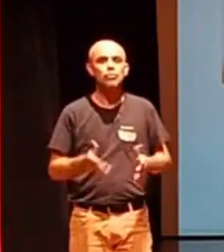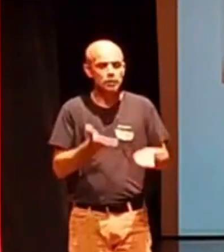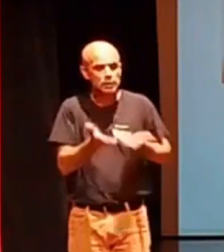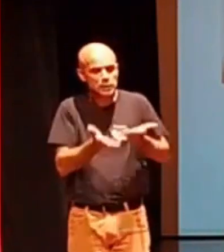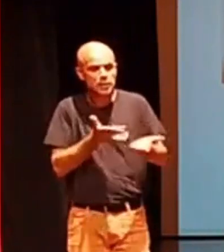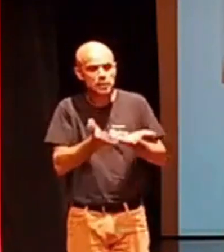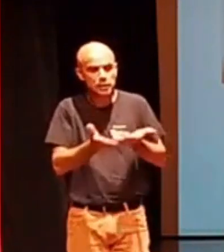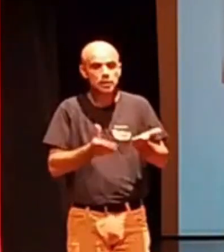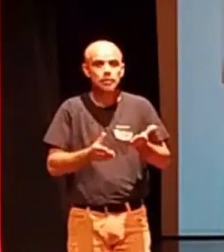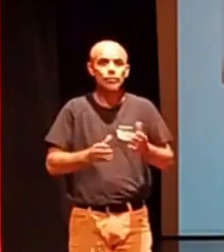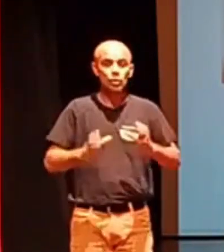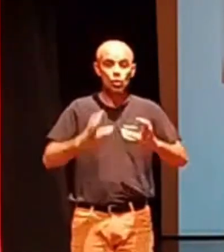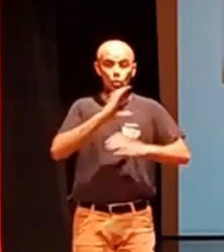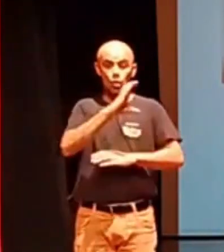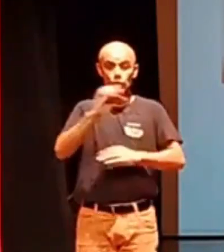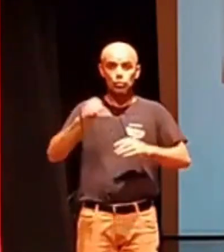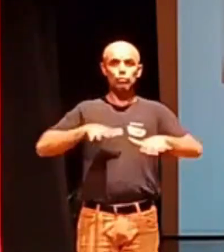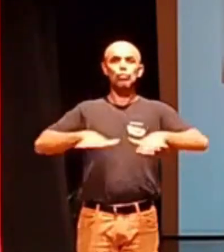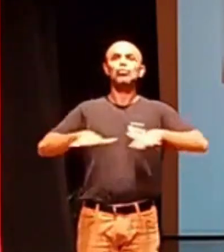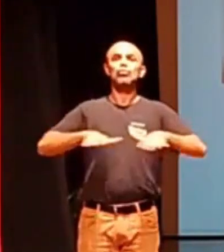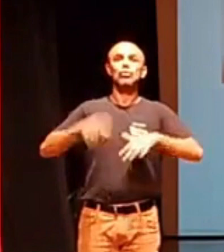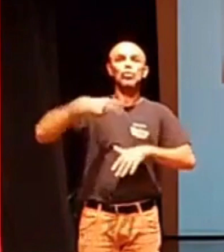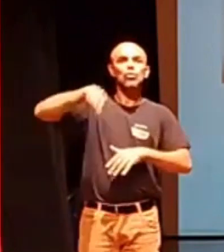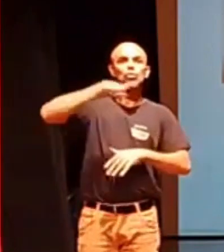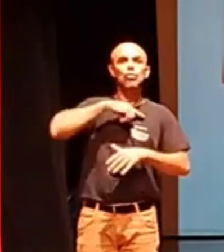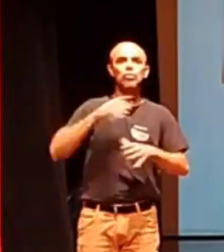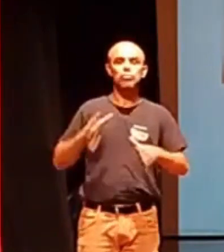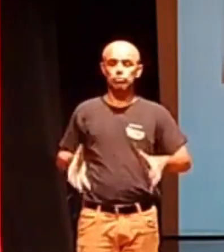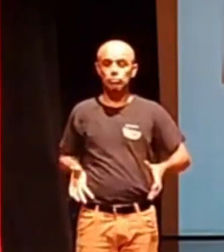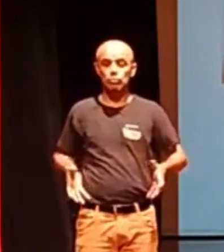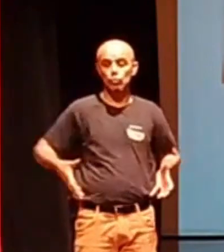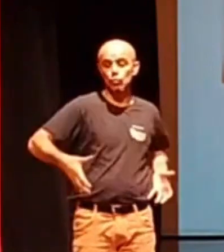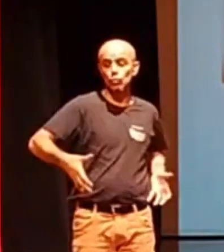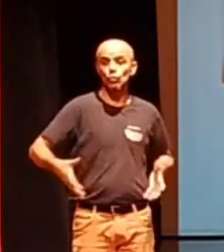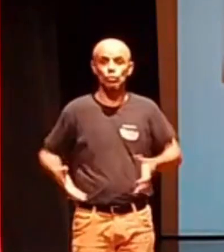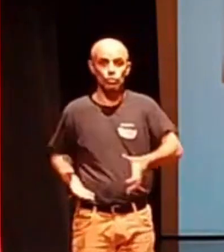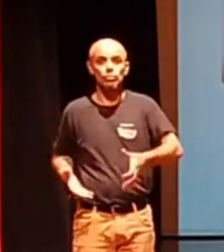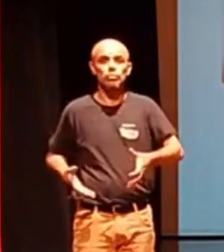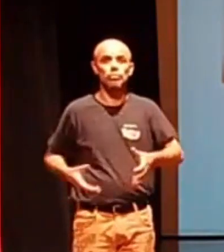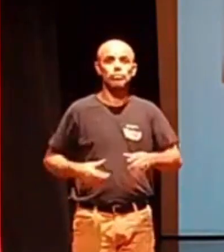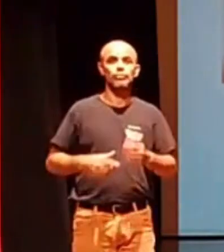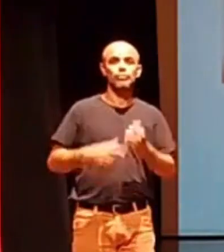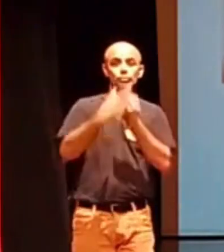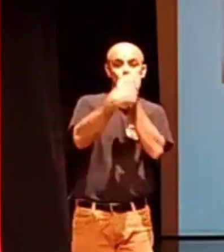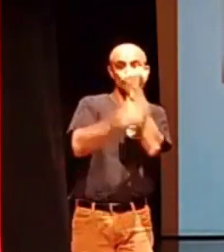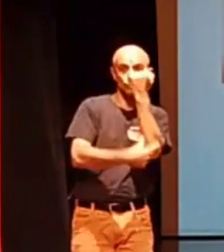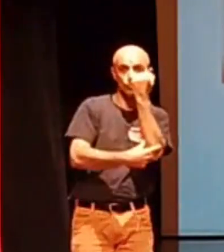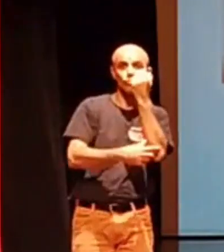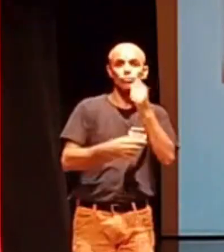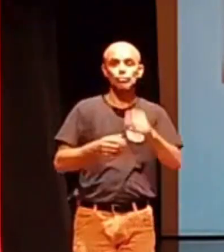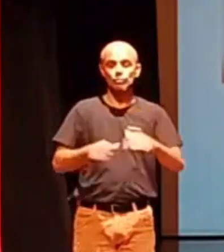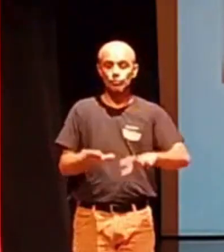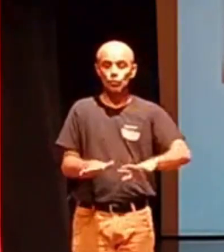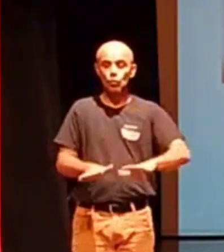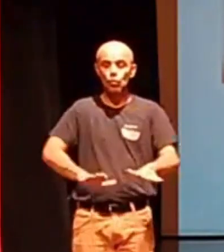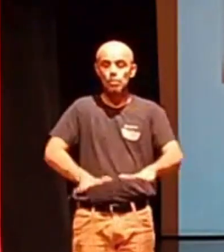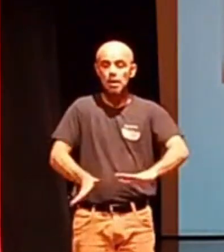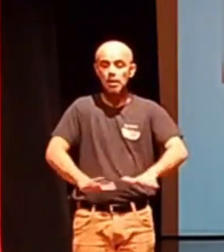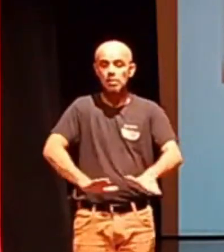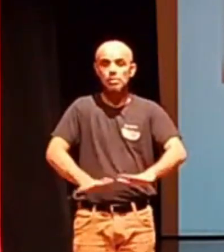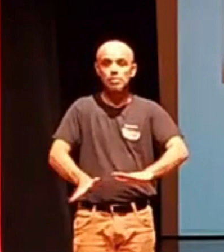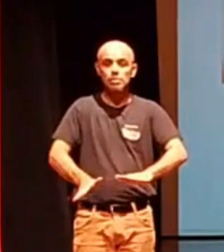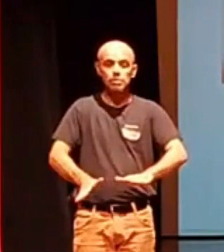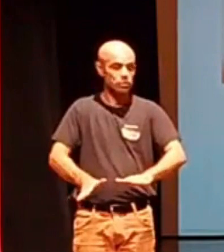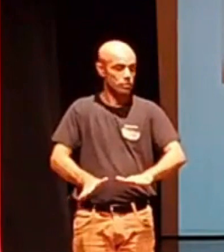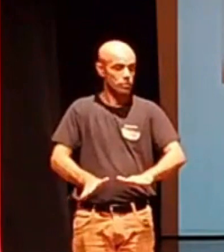na coordenação motora, todos nós deveríamos ter uma rotação externa da coxa femoral, uma rotação interna do pé. Quantas pessoas grávidas vocês veem